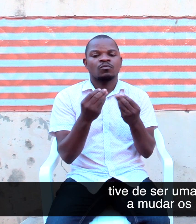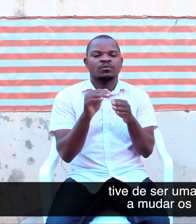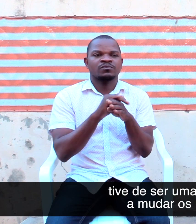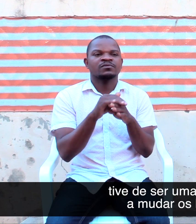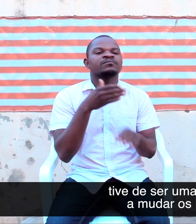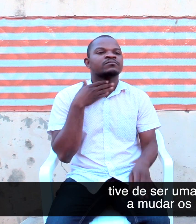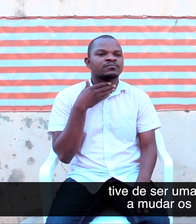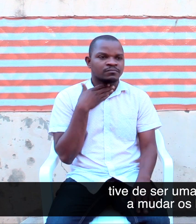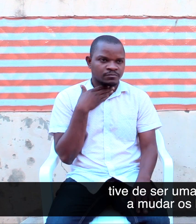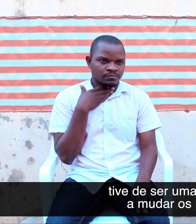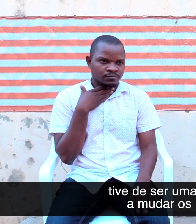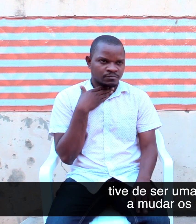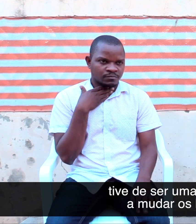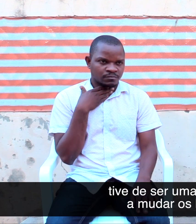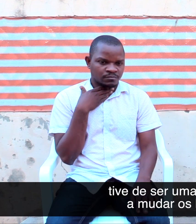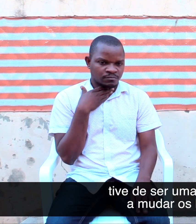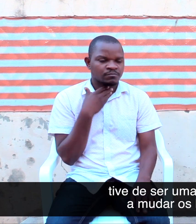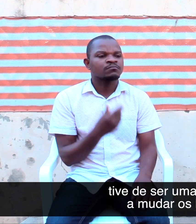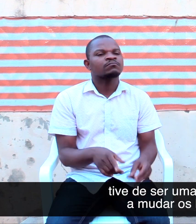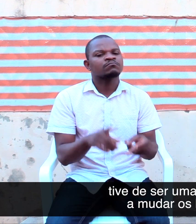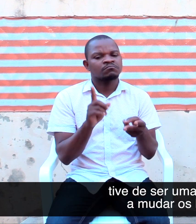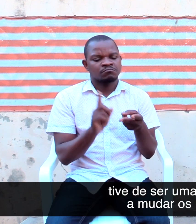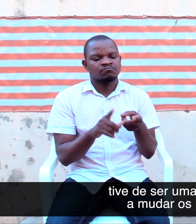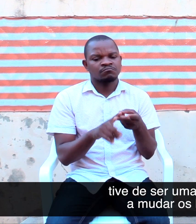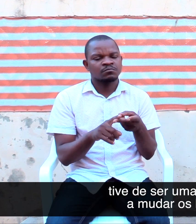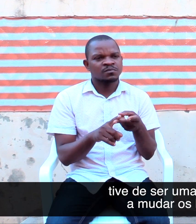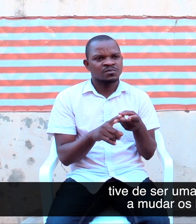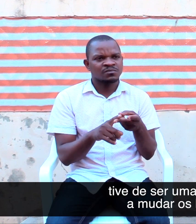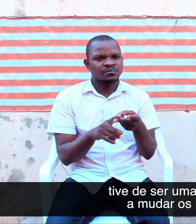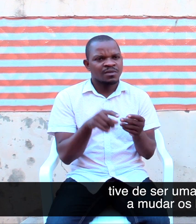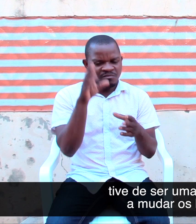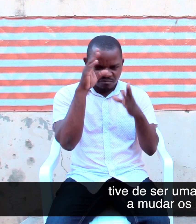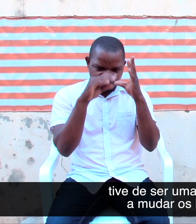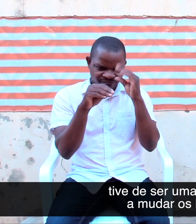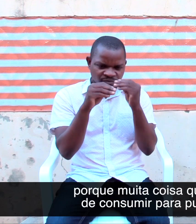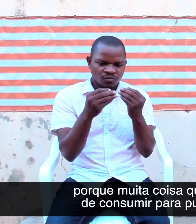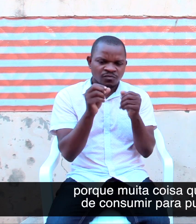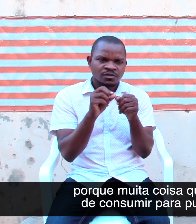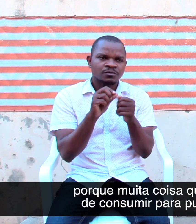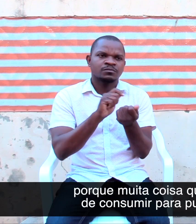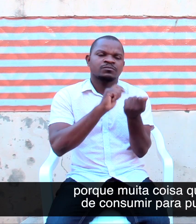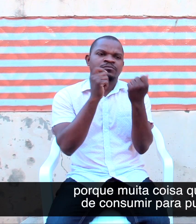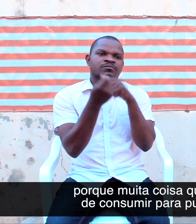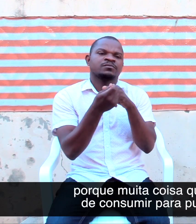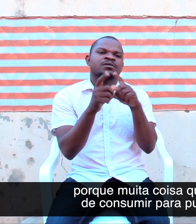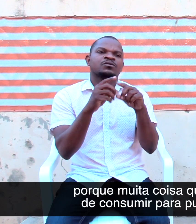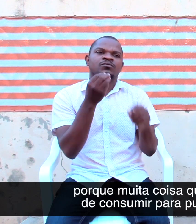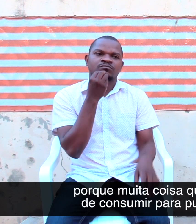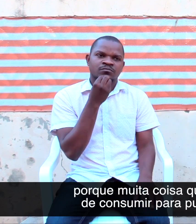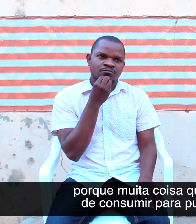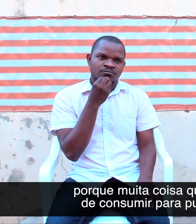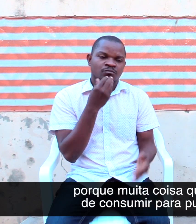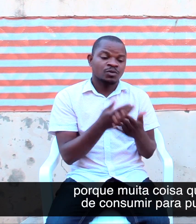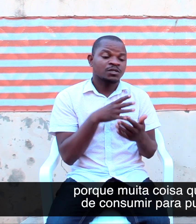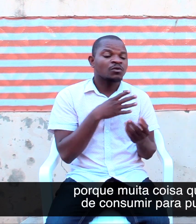voz. Tive que ser uma pessoa que aprendeu a mudar os hábitos alimentares, porque muita coisa que eu consumia tive que parar